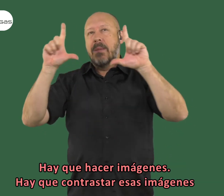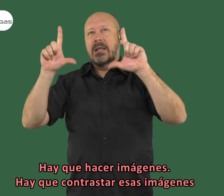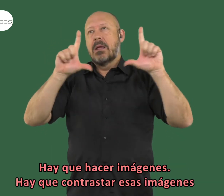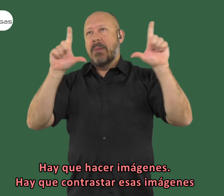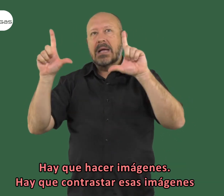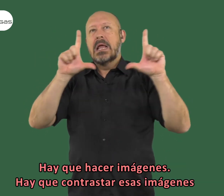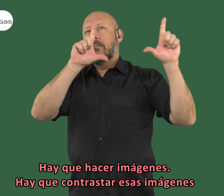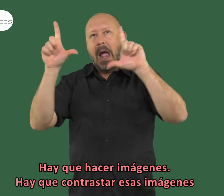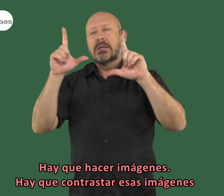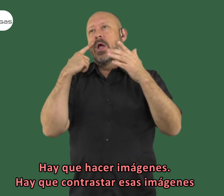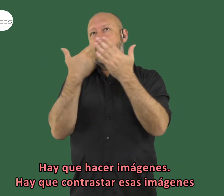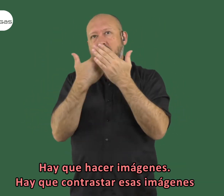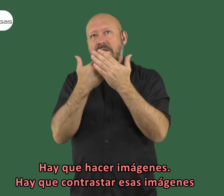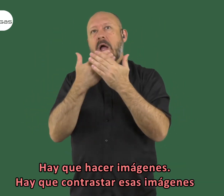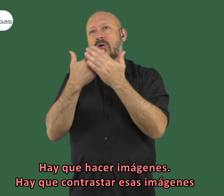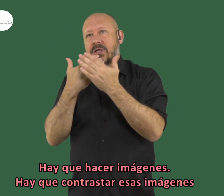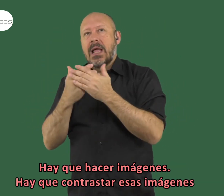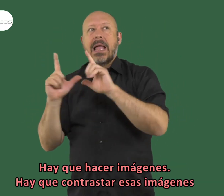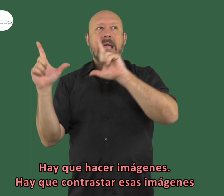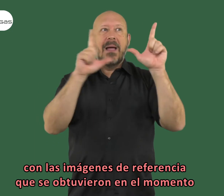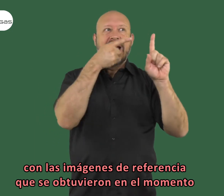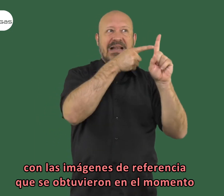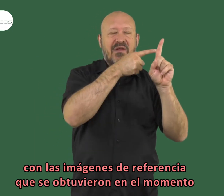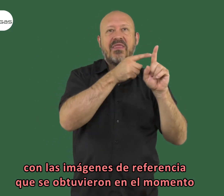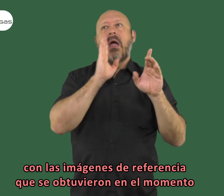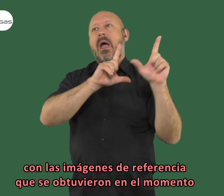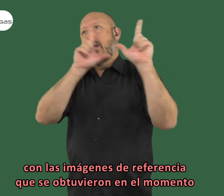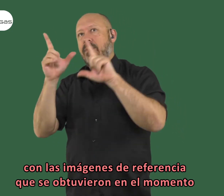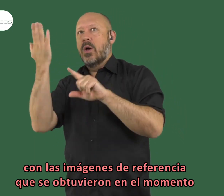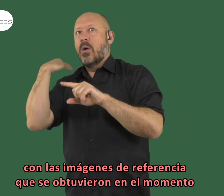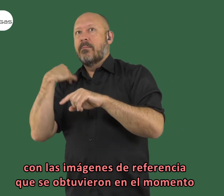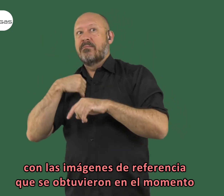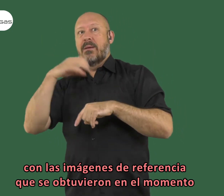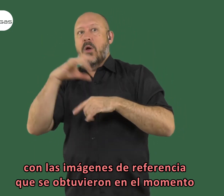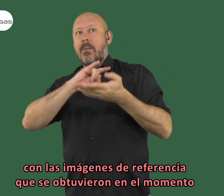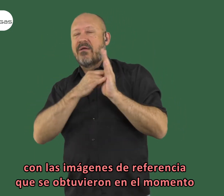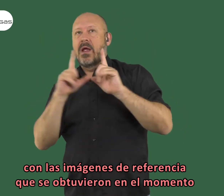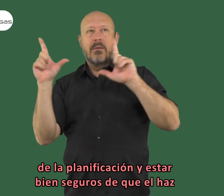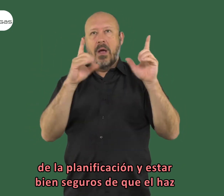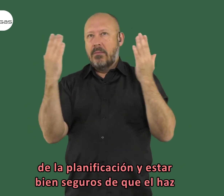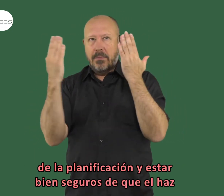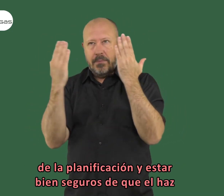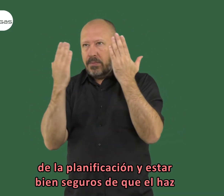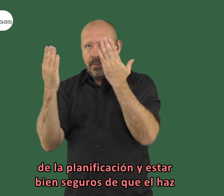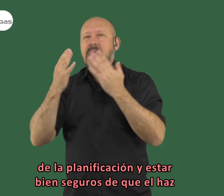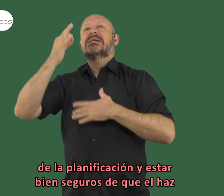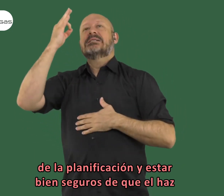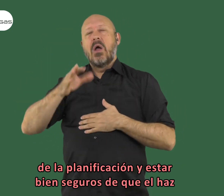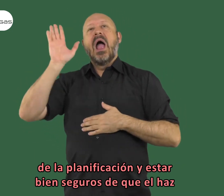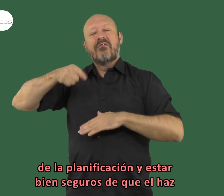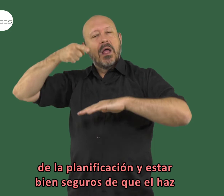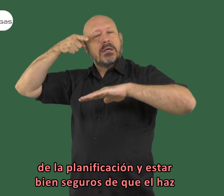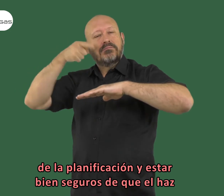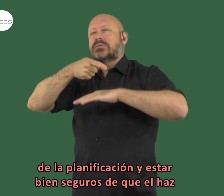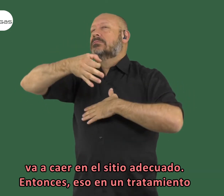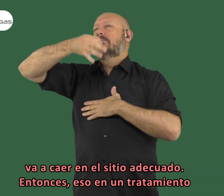hacer imágenes, contrastar esas imágenes con las imágenes de referencia que se obtuvieron en el momento de la planificación y estar bien seguros